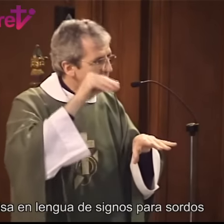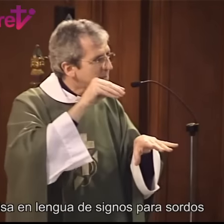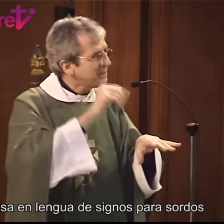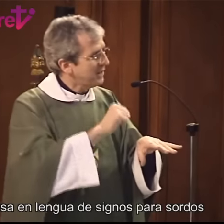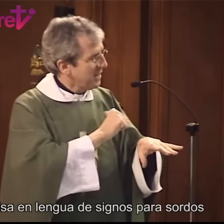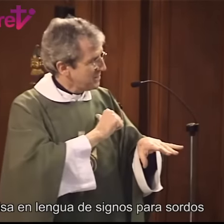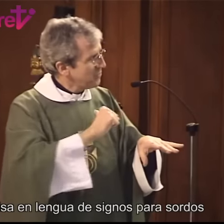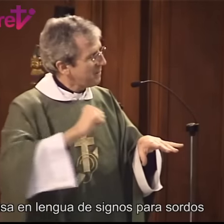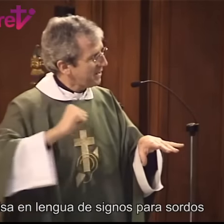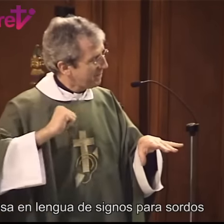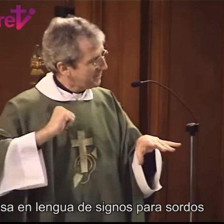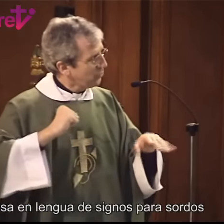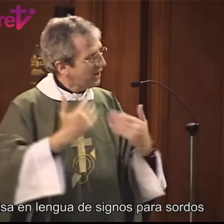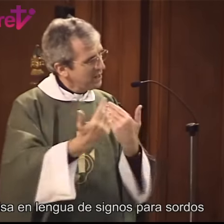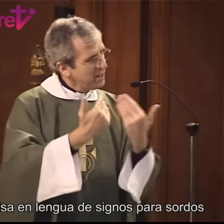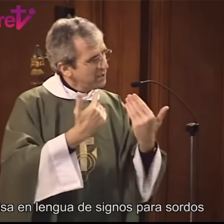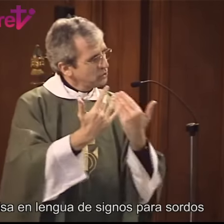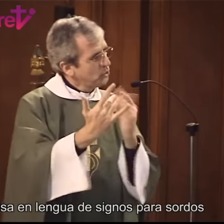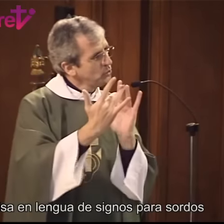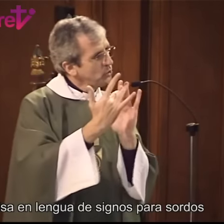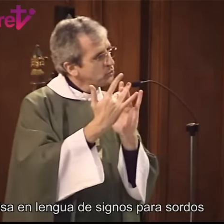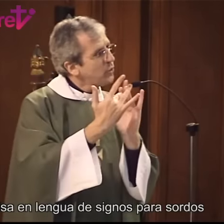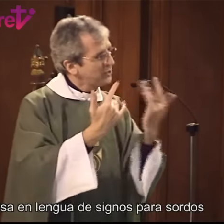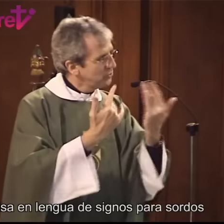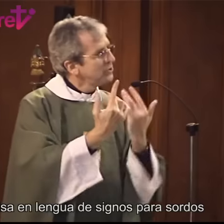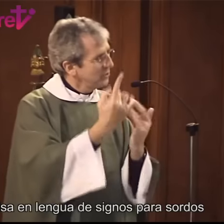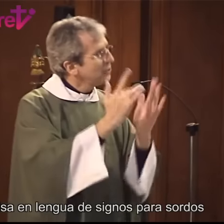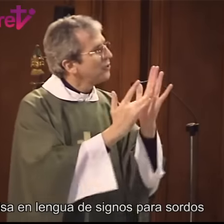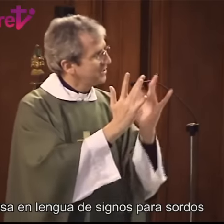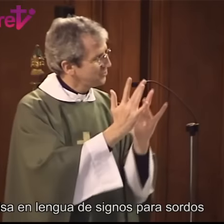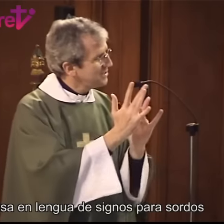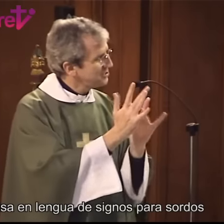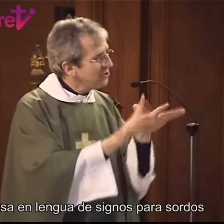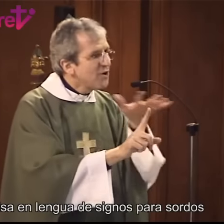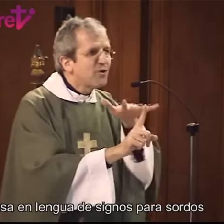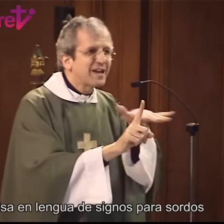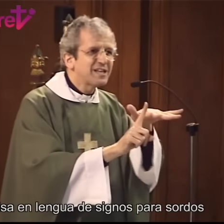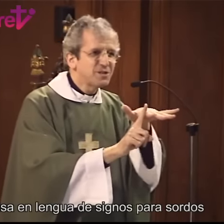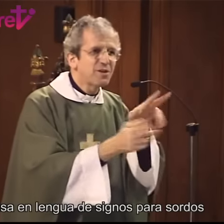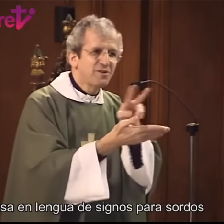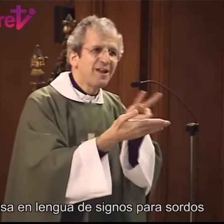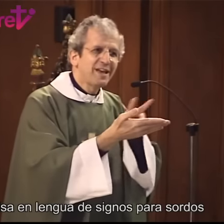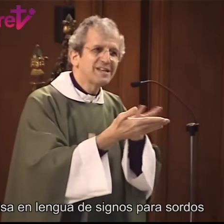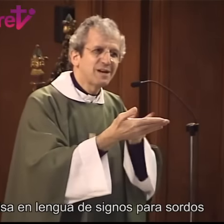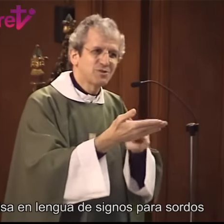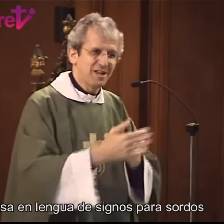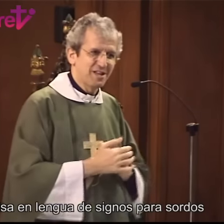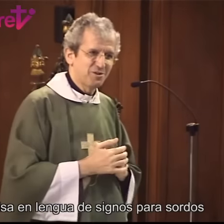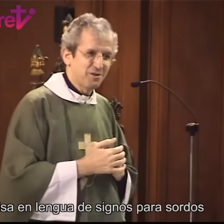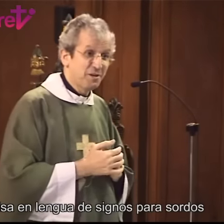comprender de una manera particular, con un tú a tú con Jesucristo, con aquella situación que estamos leyendo.